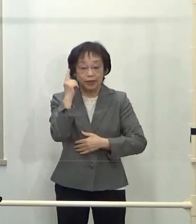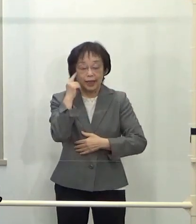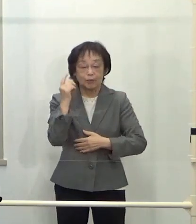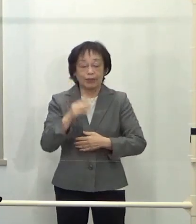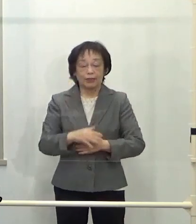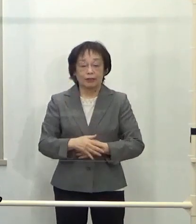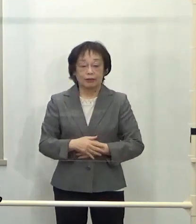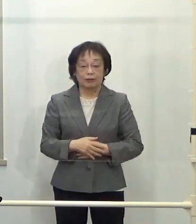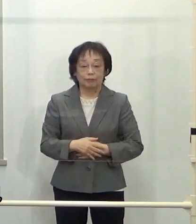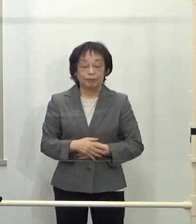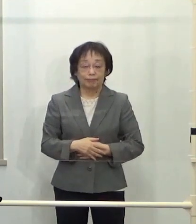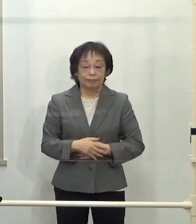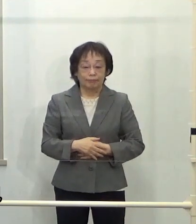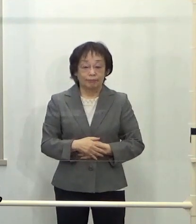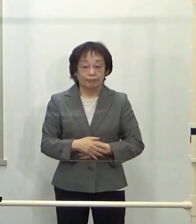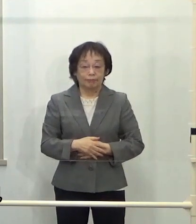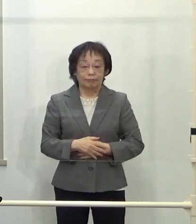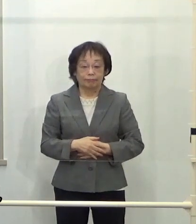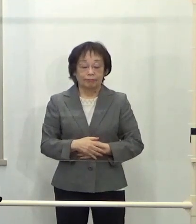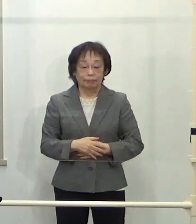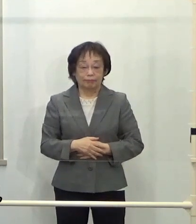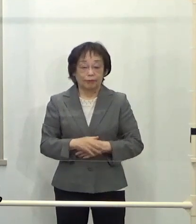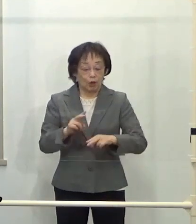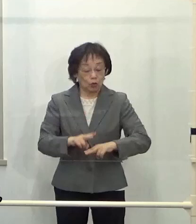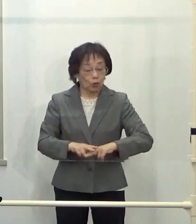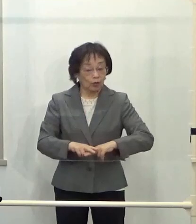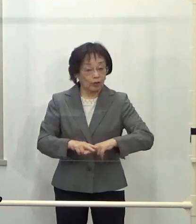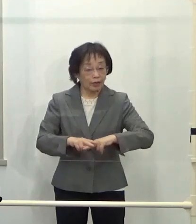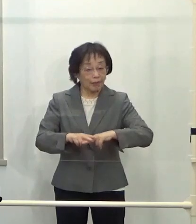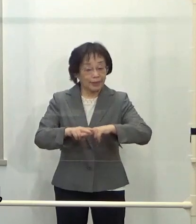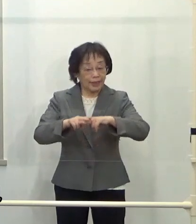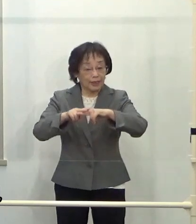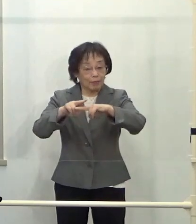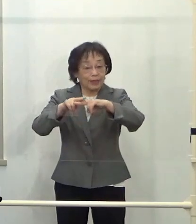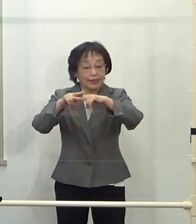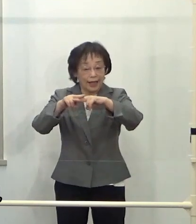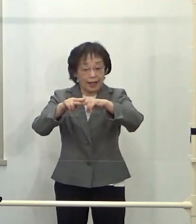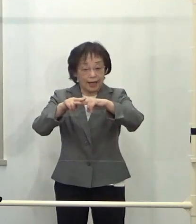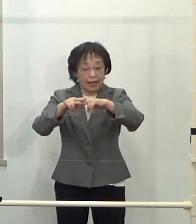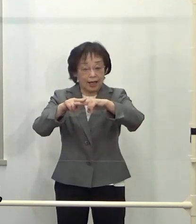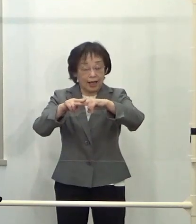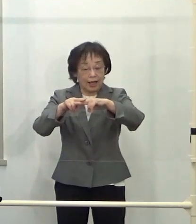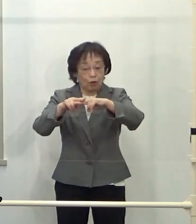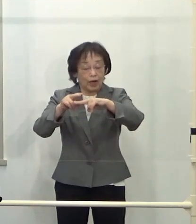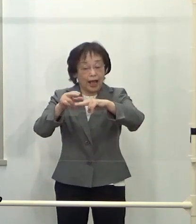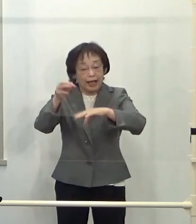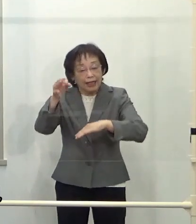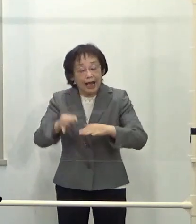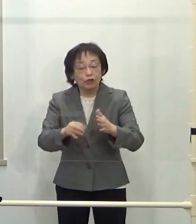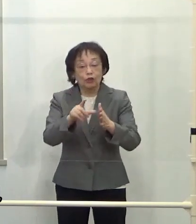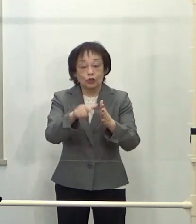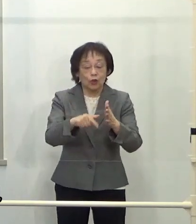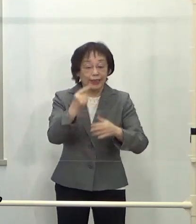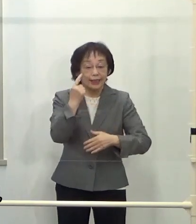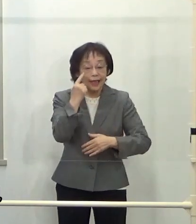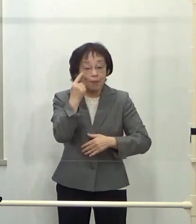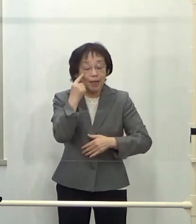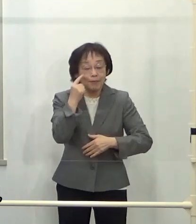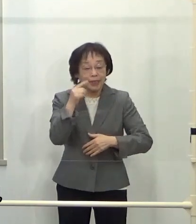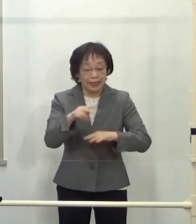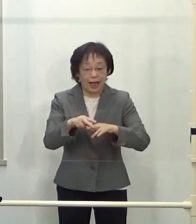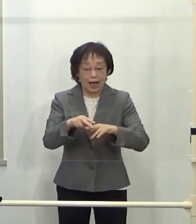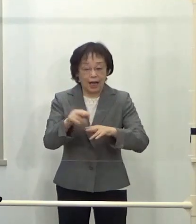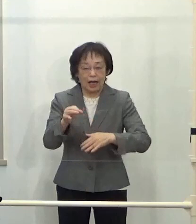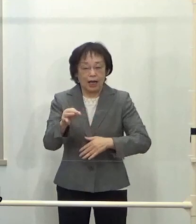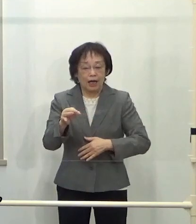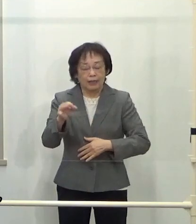で、どんどん貯めておきましてですね、安い時にそれを貯めて、高くなってくる